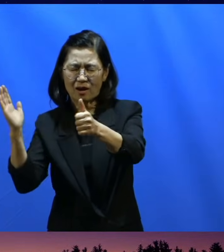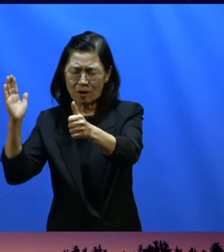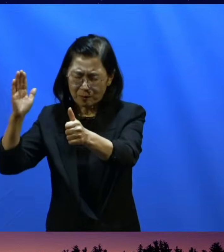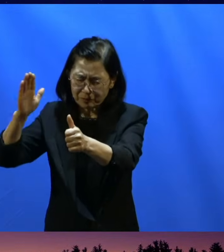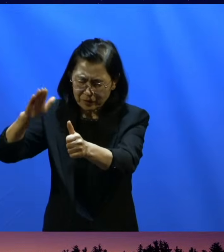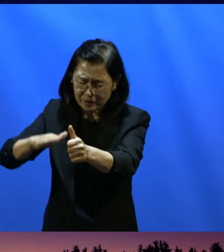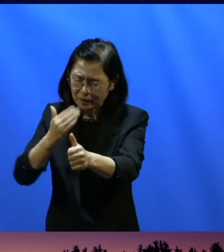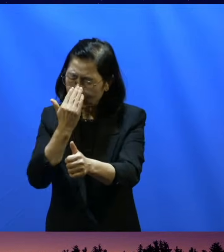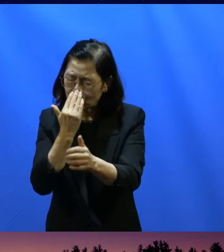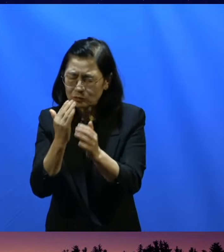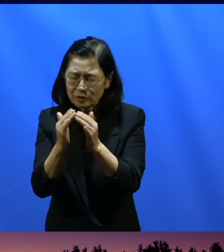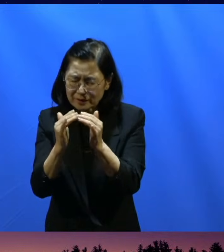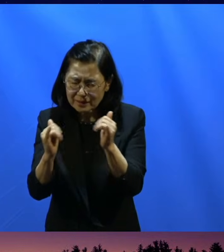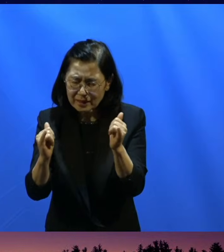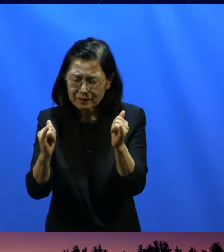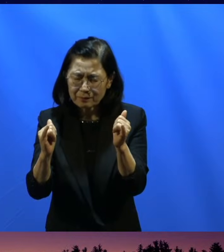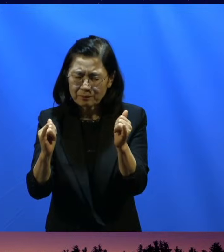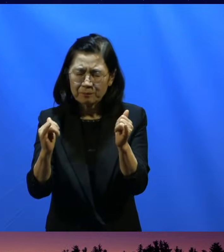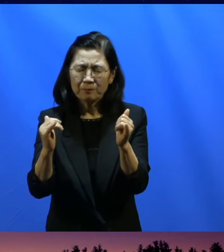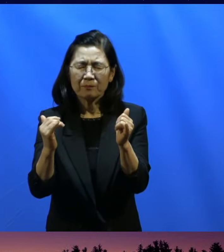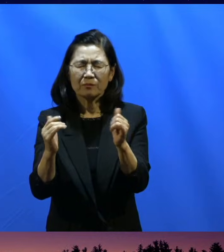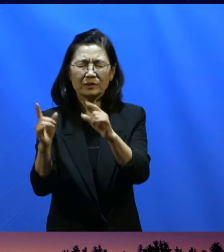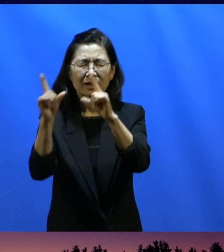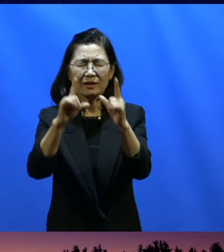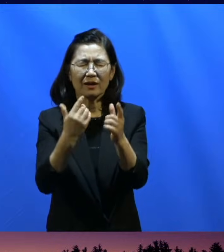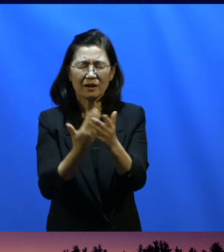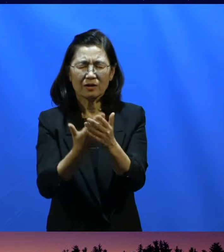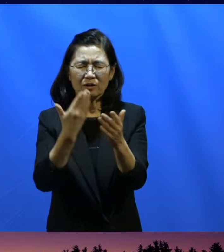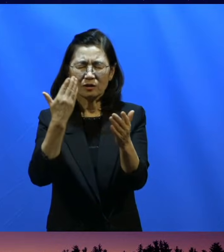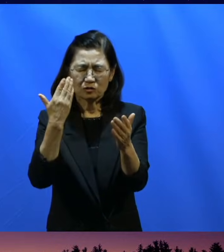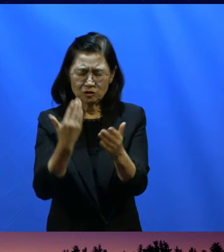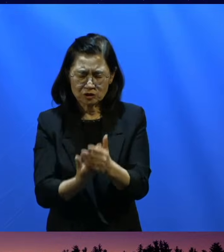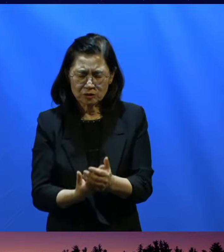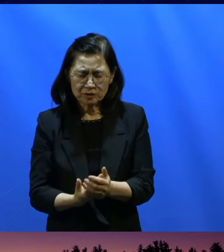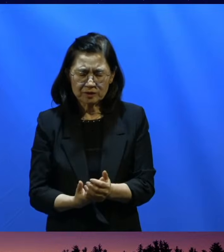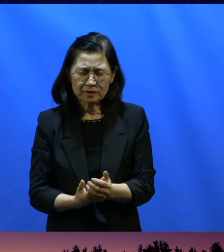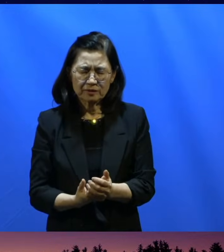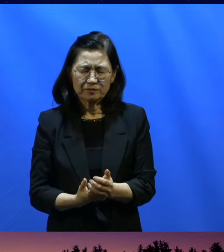은혜를 갈망하며 그 은혜 안에 살아가기로 결단하는 우리의 인생 되게 하여